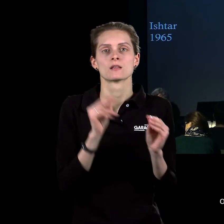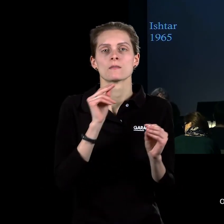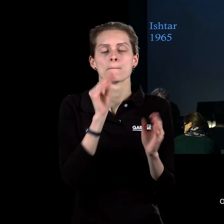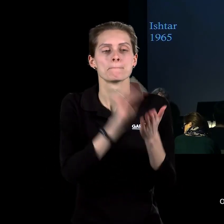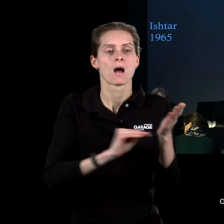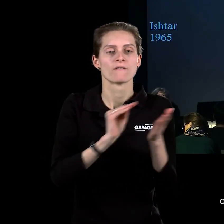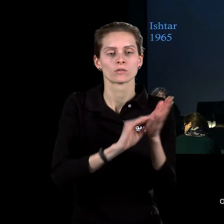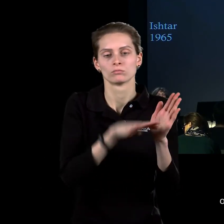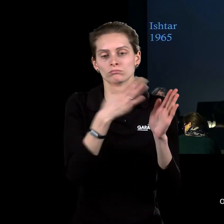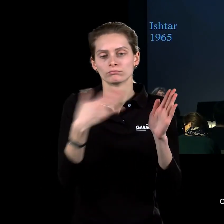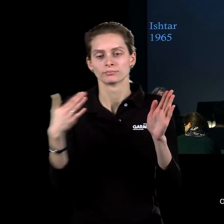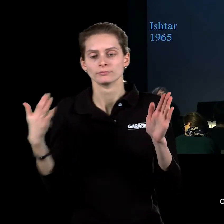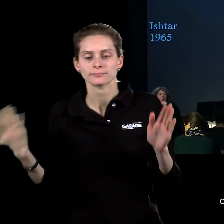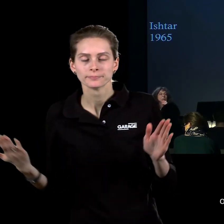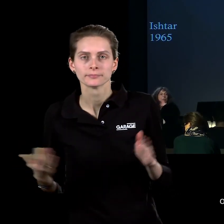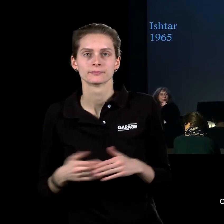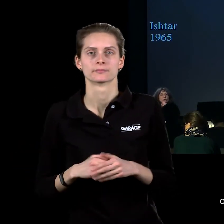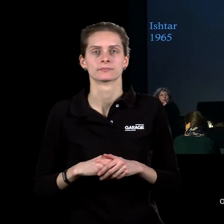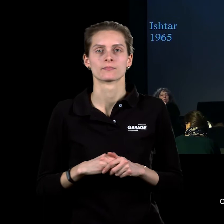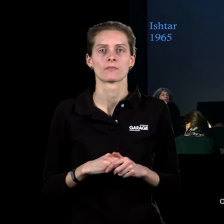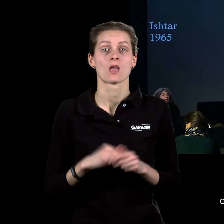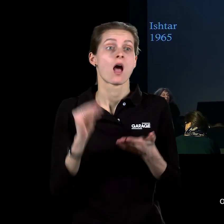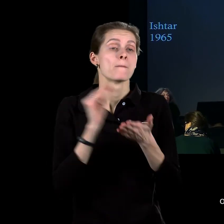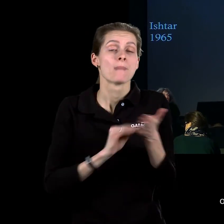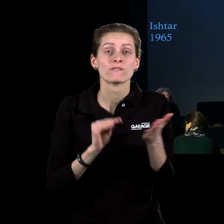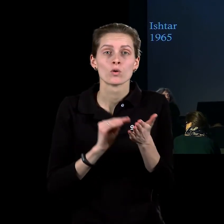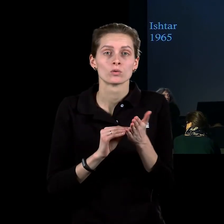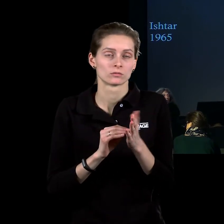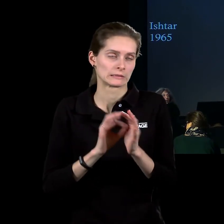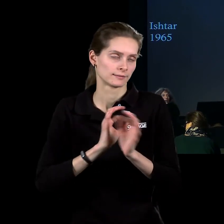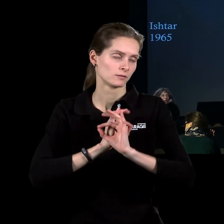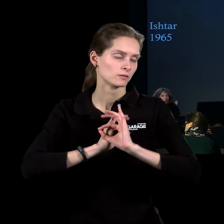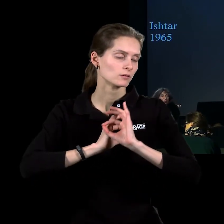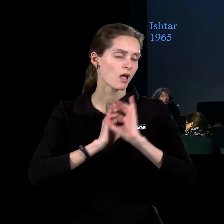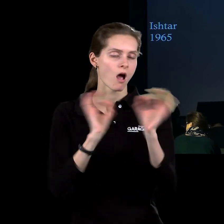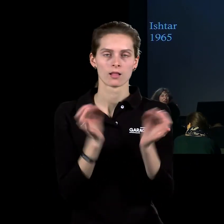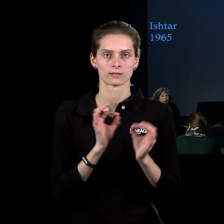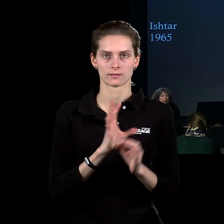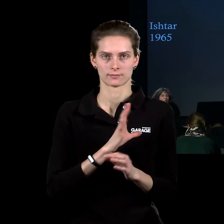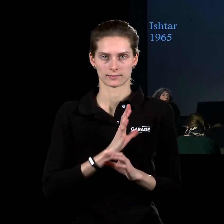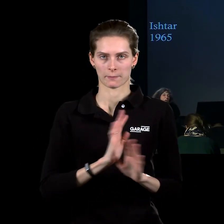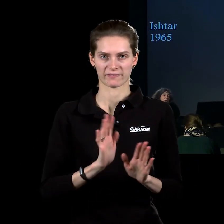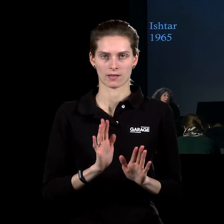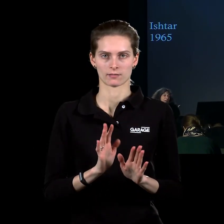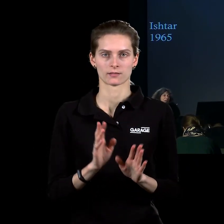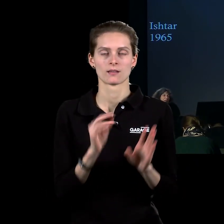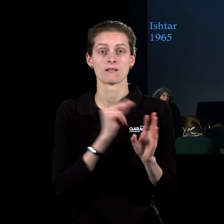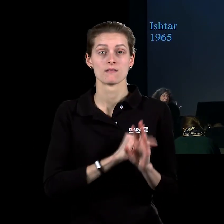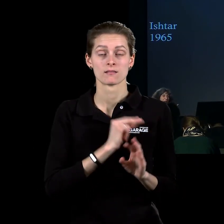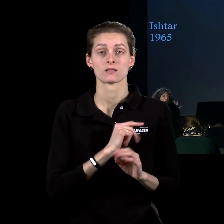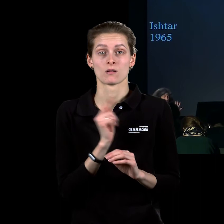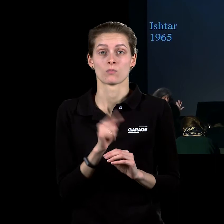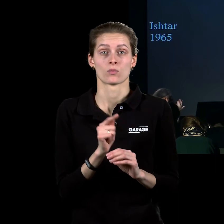фактурами, структурами, но опять-таки эти повторы никогда не идеальны, и сами эти работы,